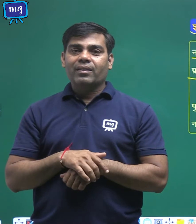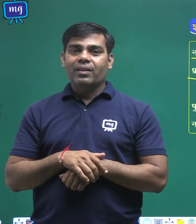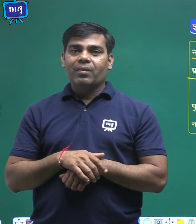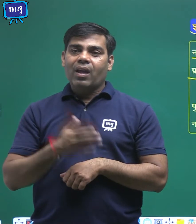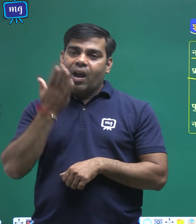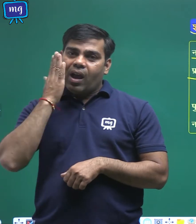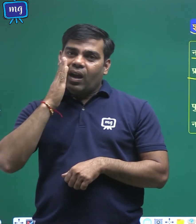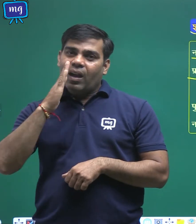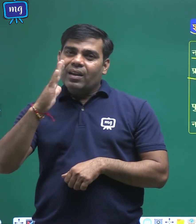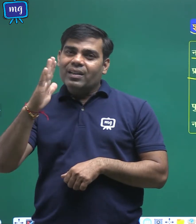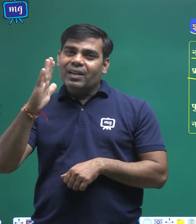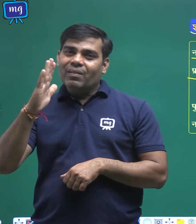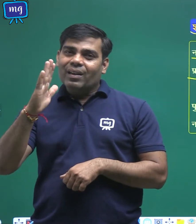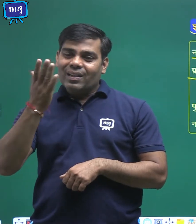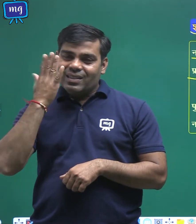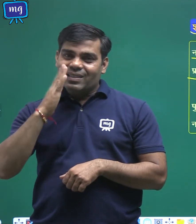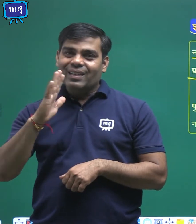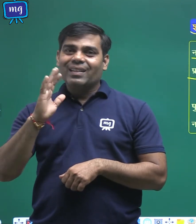गाया जाने वाला संगीत।